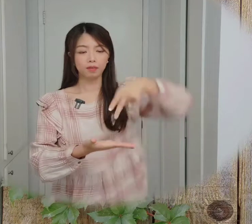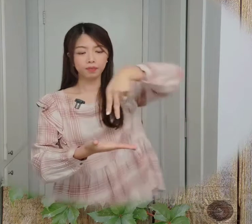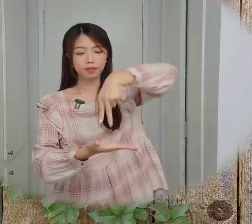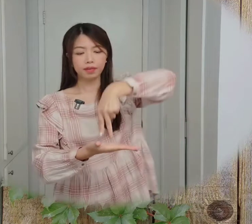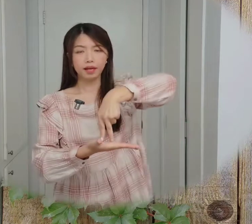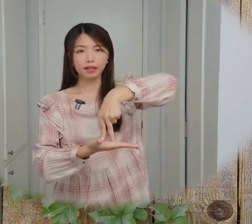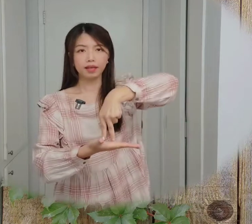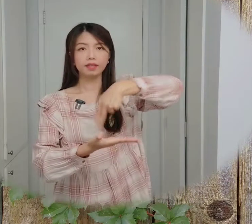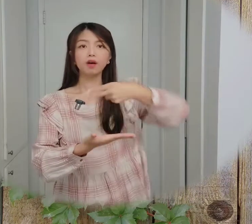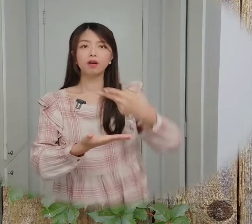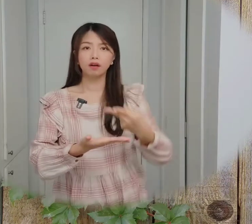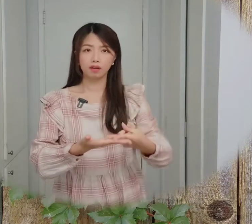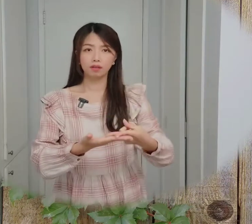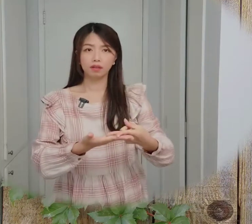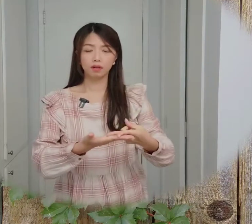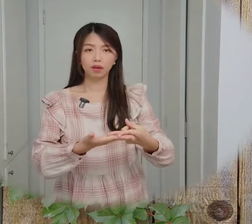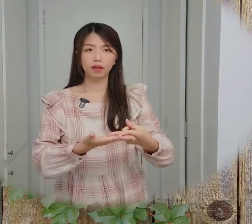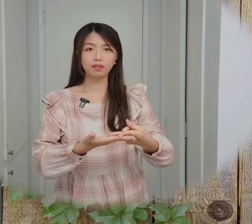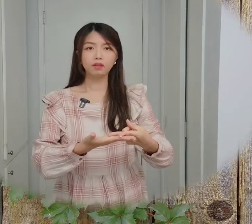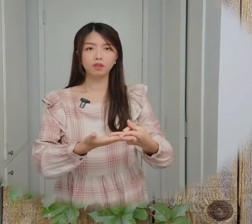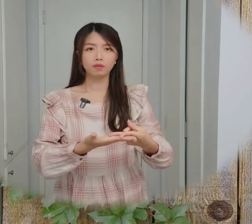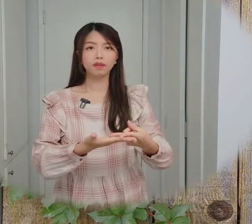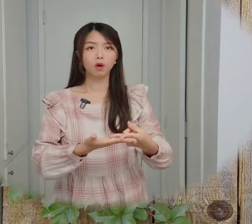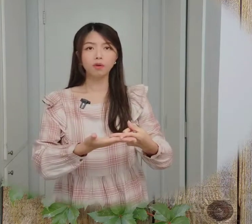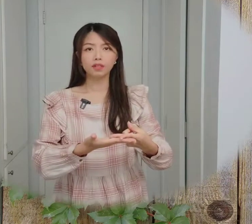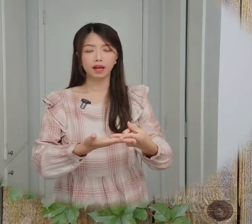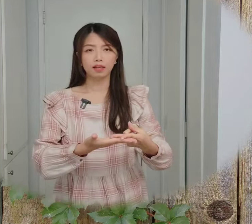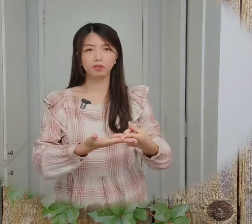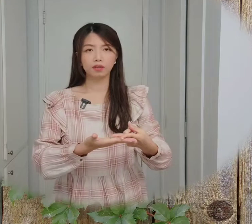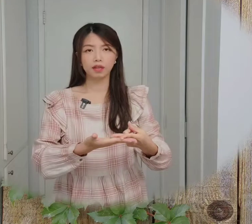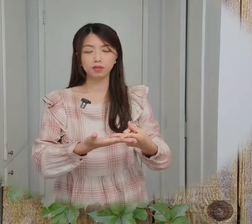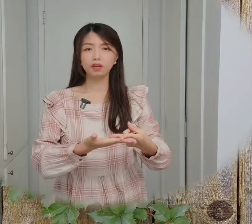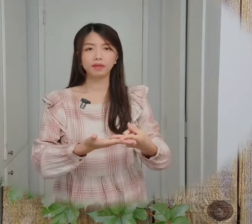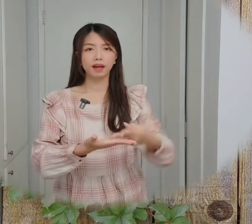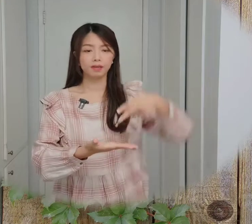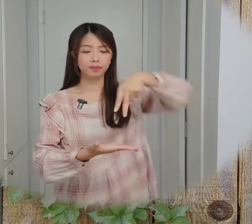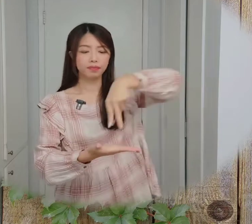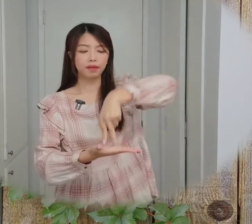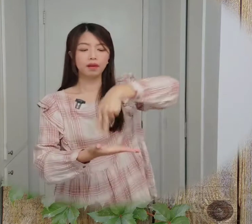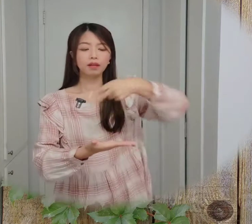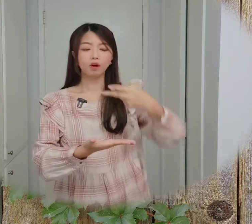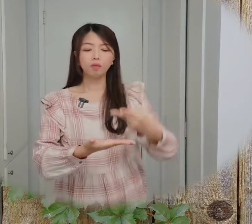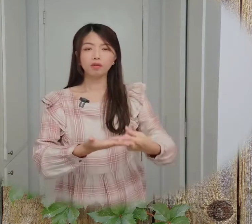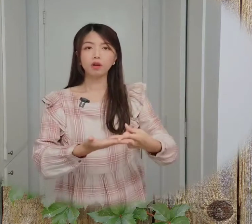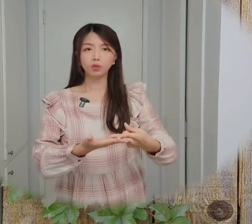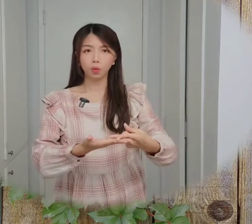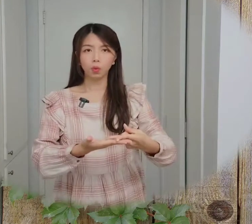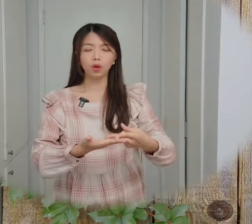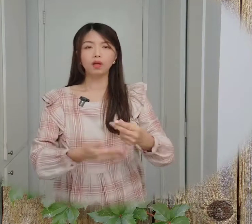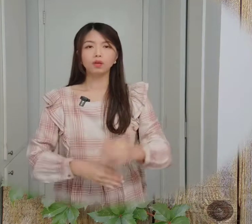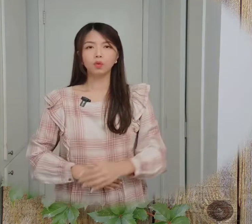돼요. 이 상태에서 이렇게 쓰러뜨려 주시면 넘어지다 이런 뜻의 수어입니다.